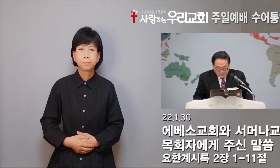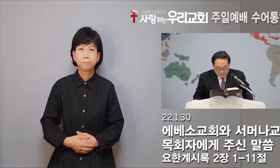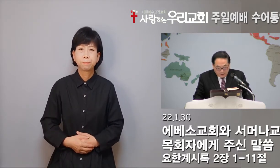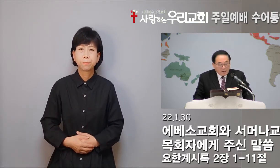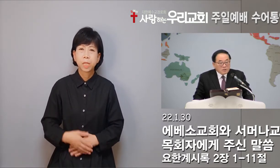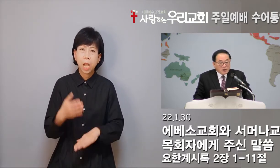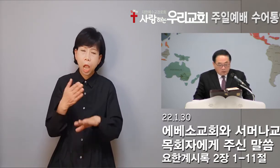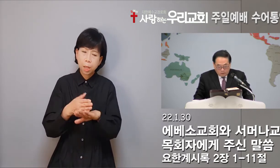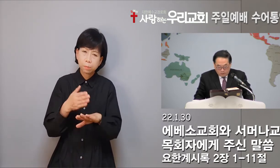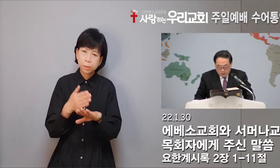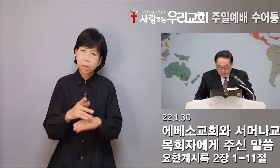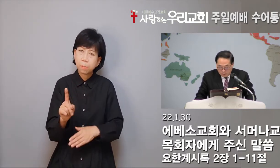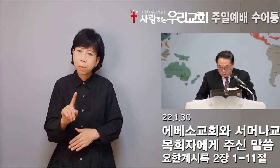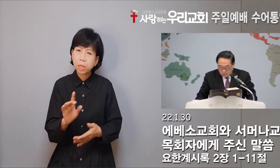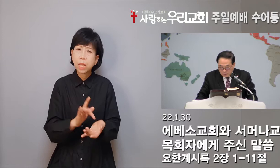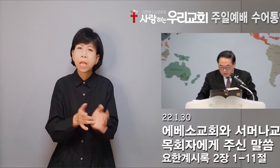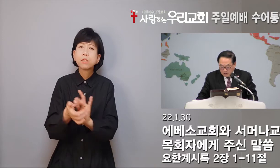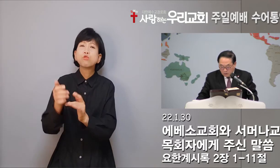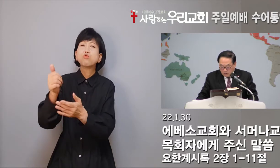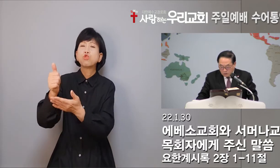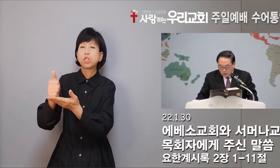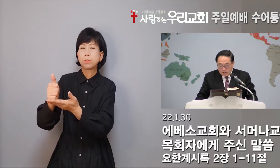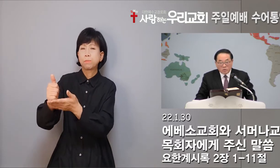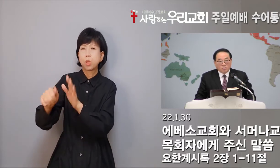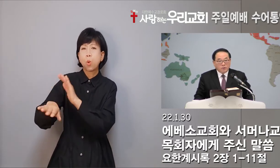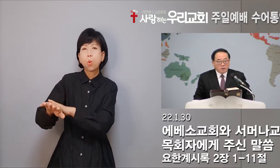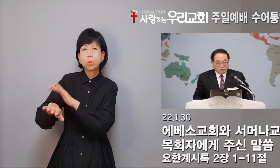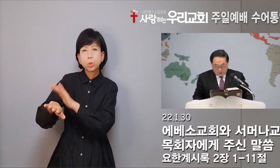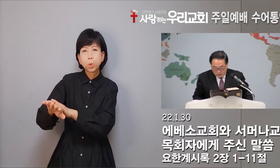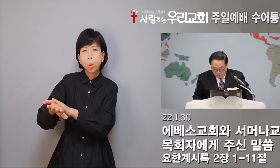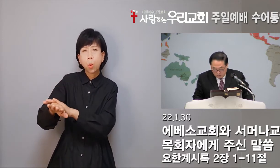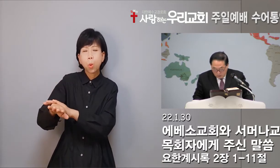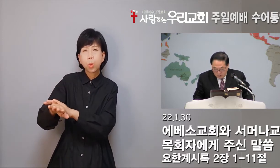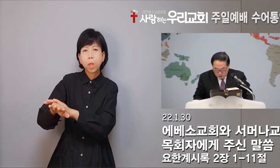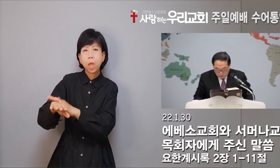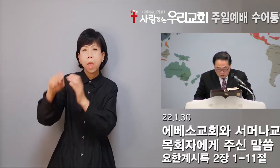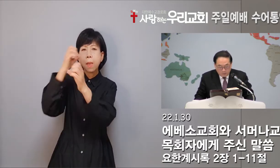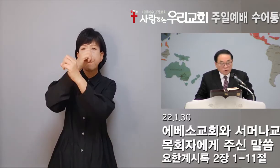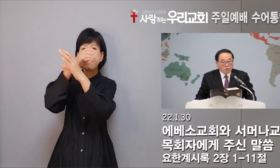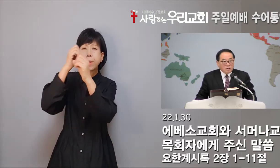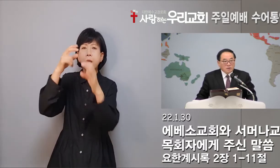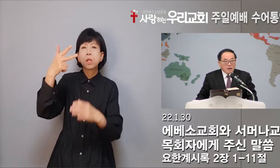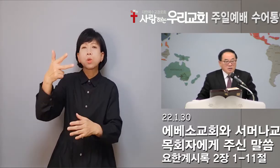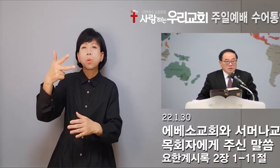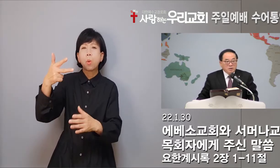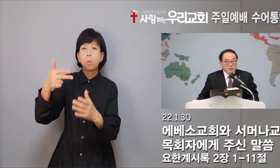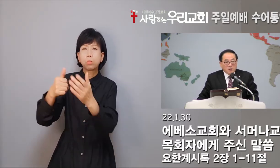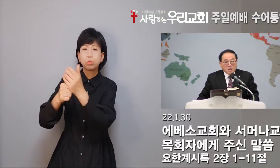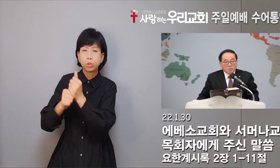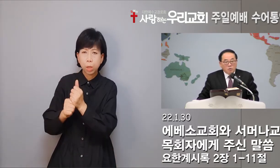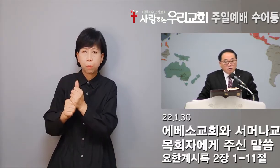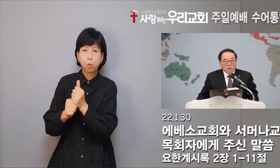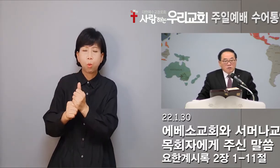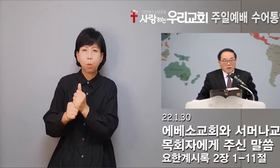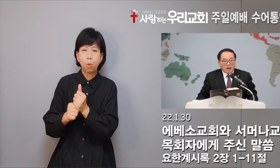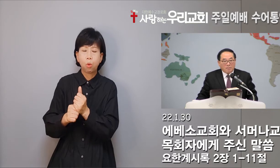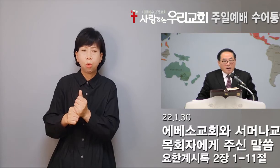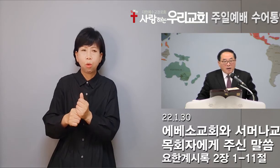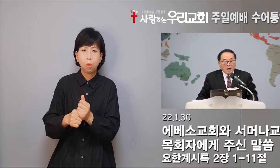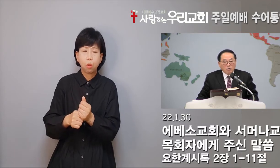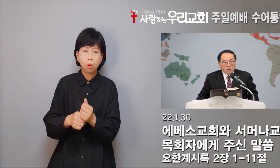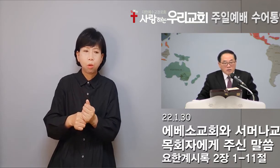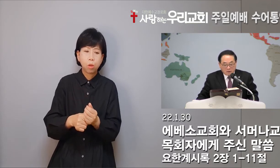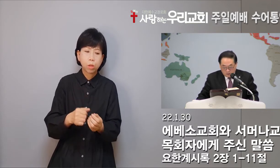그러나 감사하게도 예수님께서는 오른손에 일곱 뼈를 붙잡고 일곱 금토대를 다니시면서 모든 걸